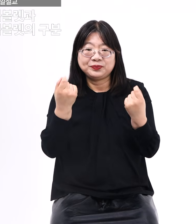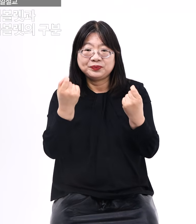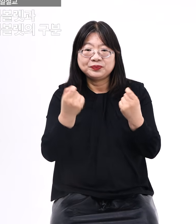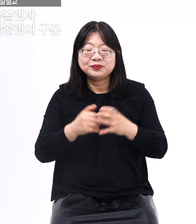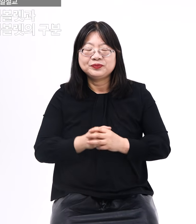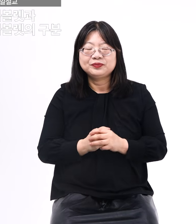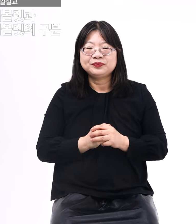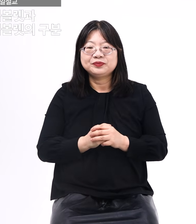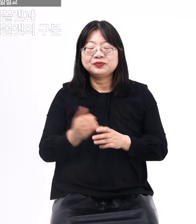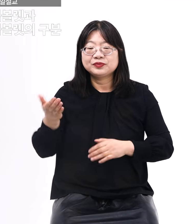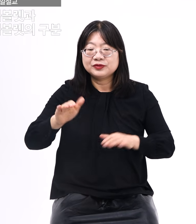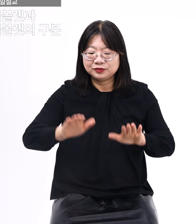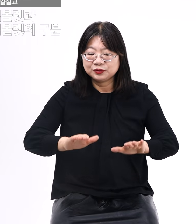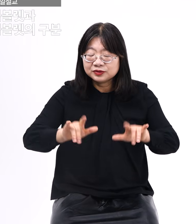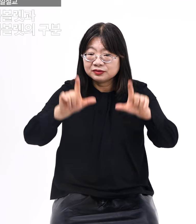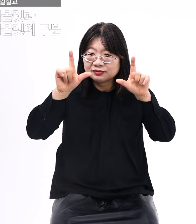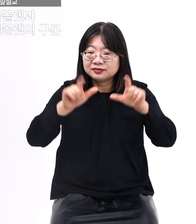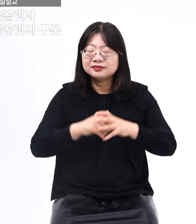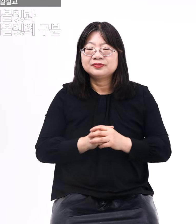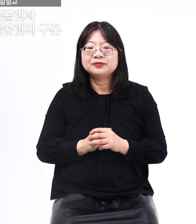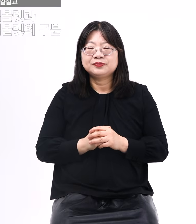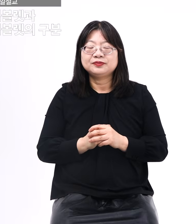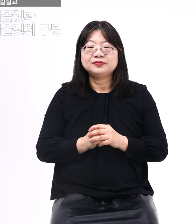그런데 오늘날